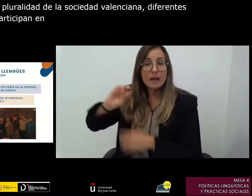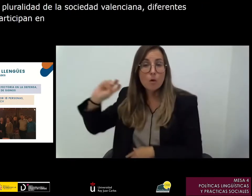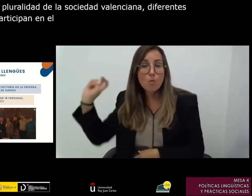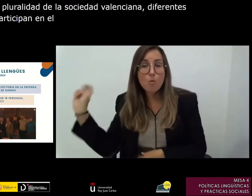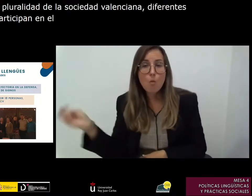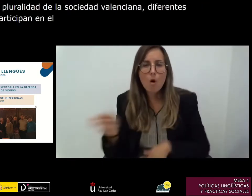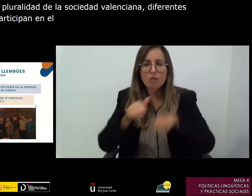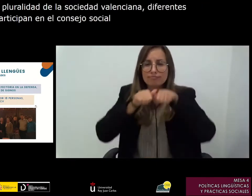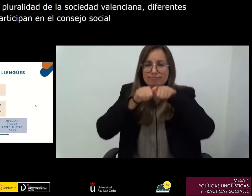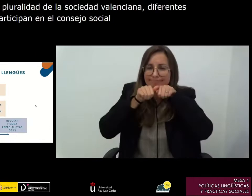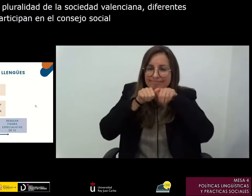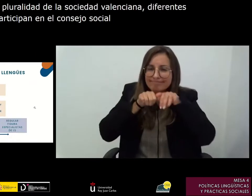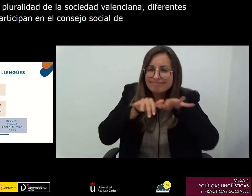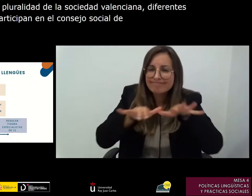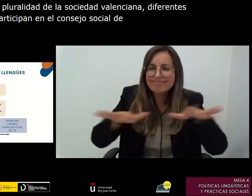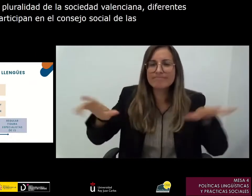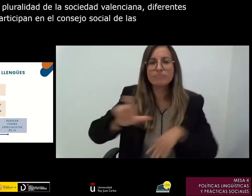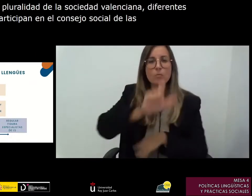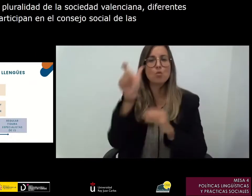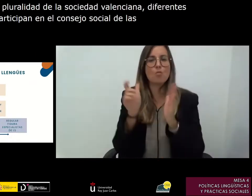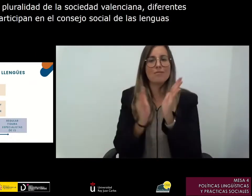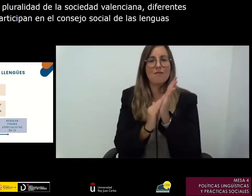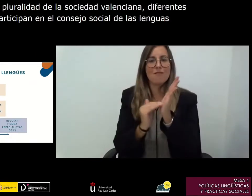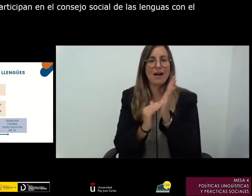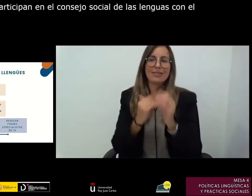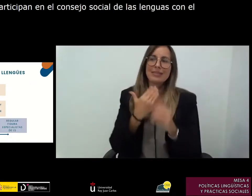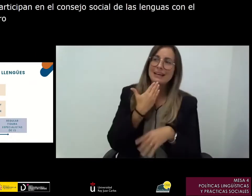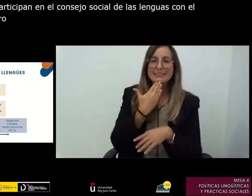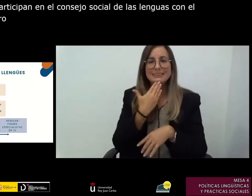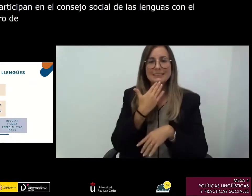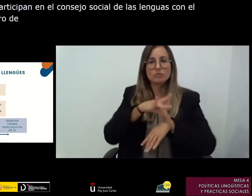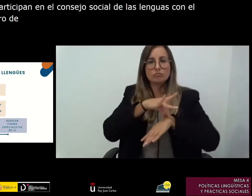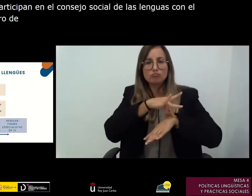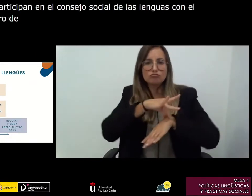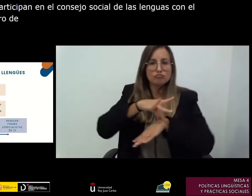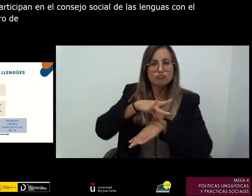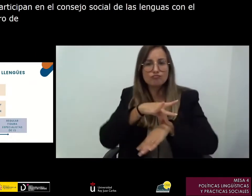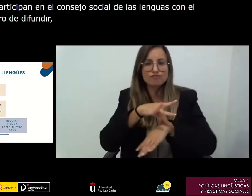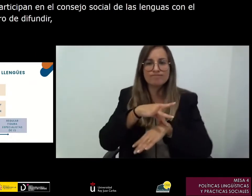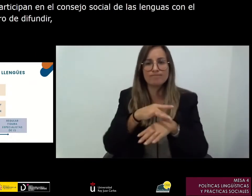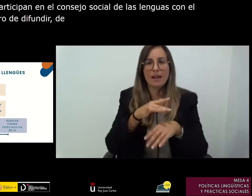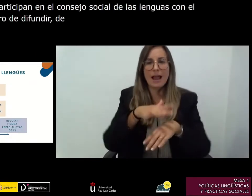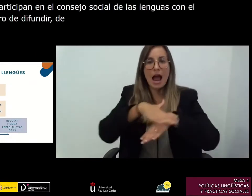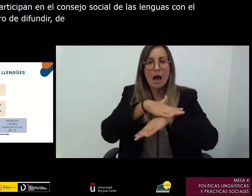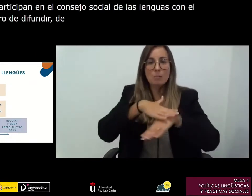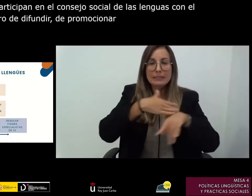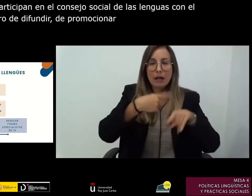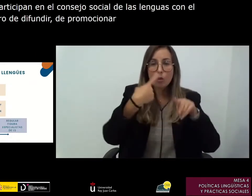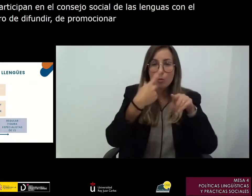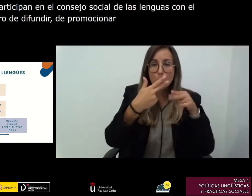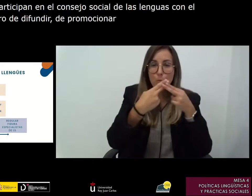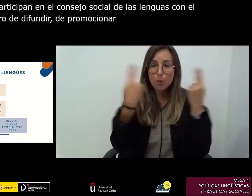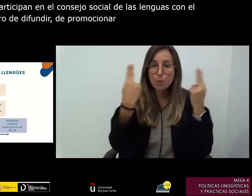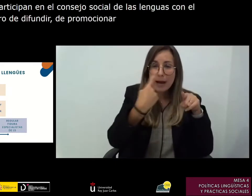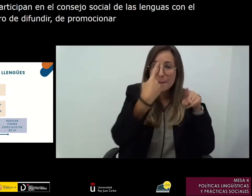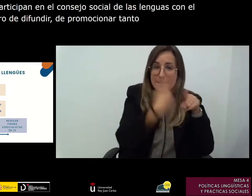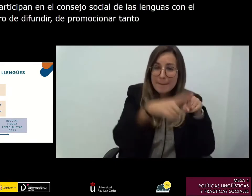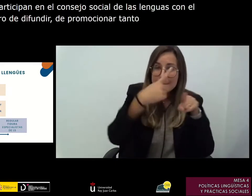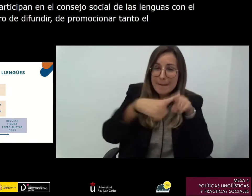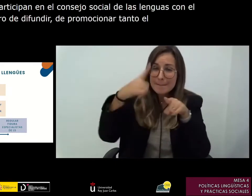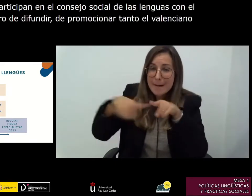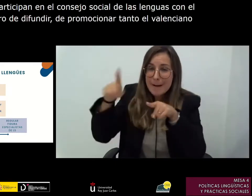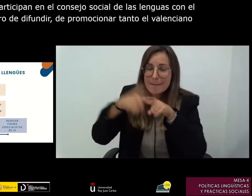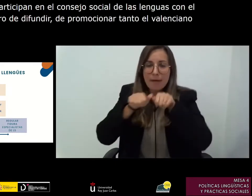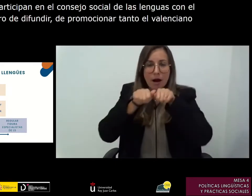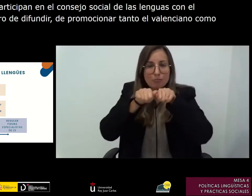con el objetivo claro de difundir, de promocionar tanto el valenciano como la lengua